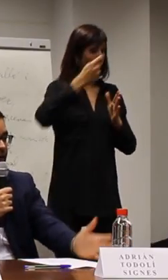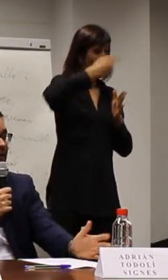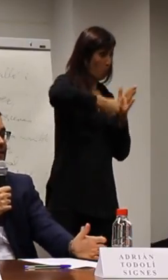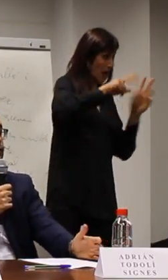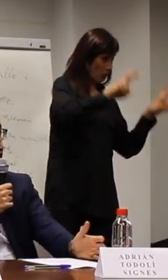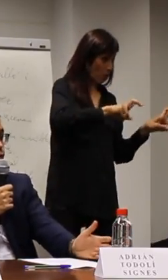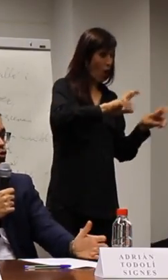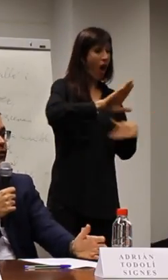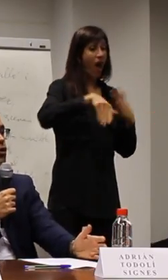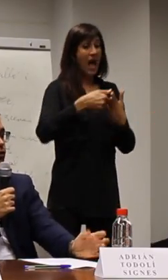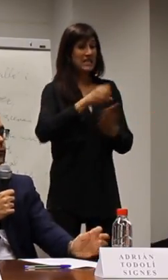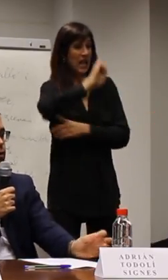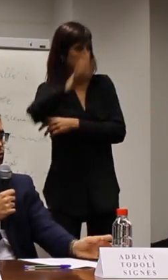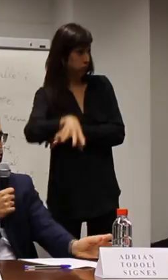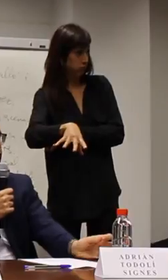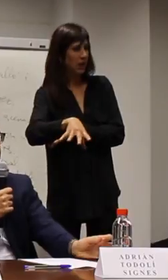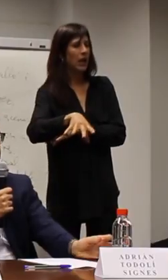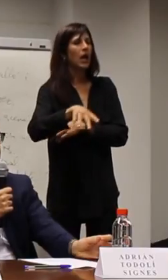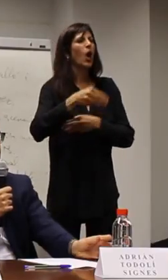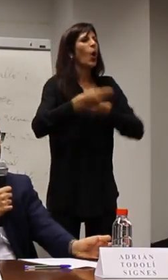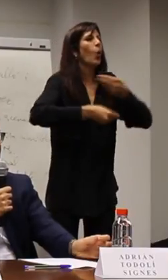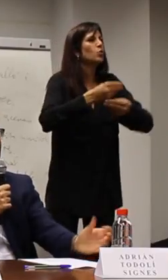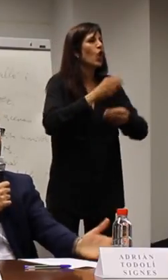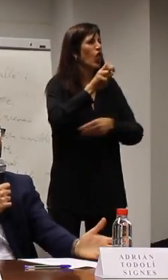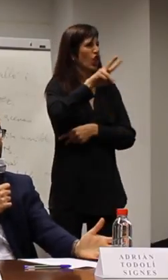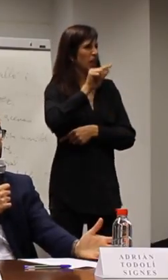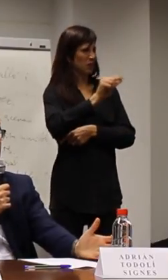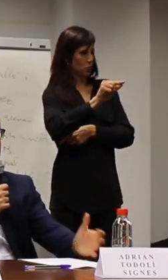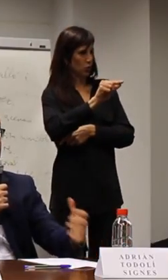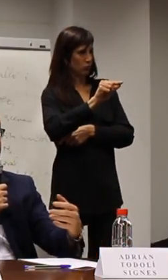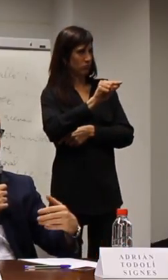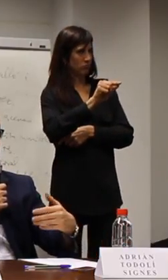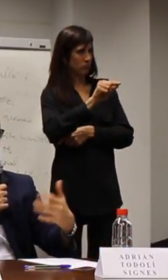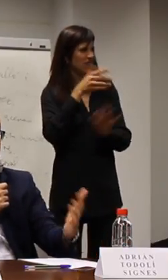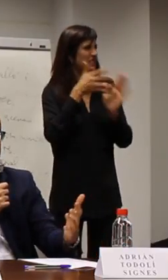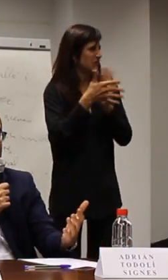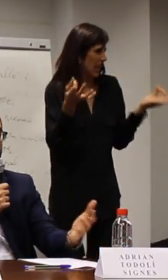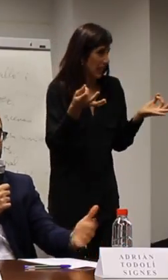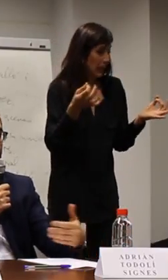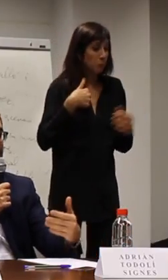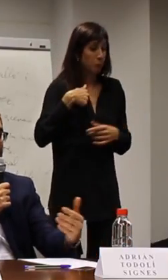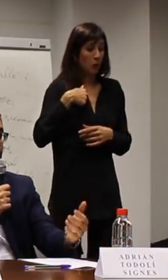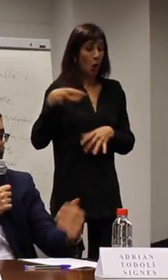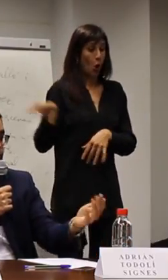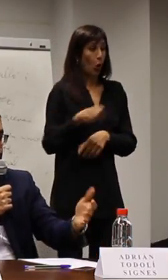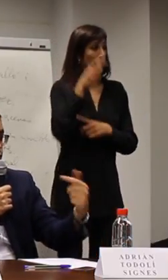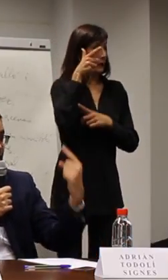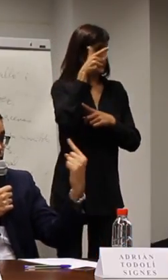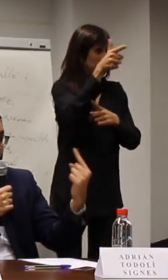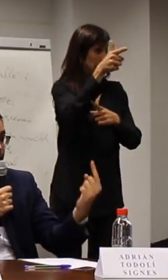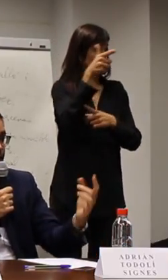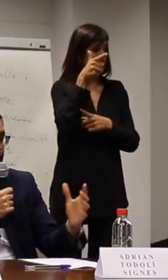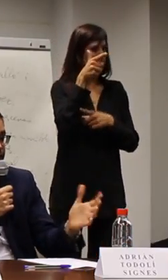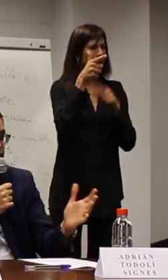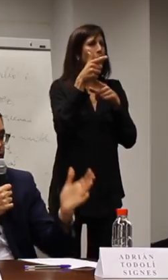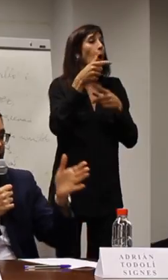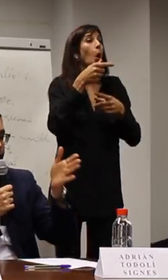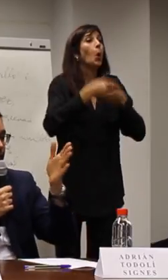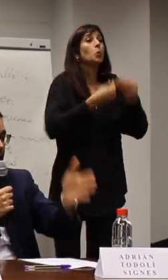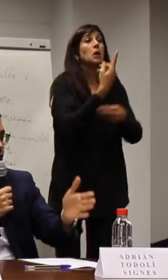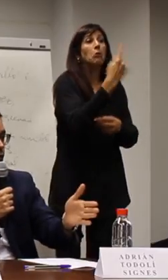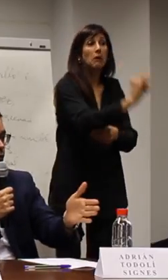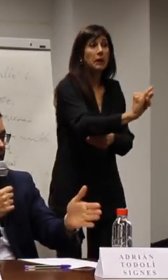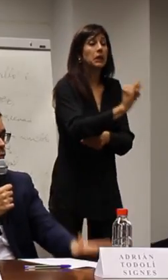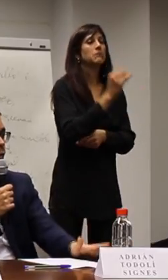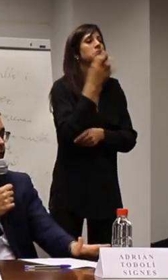se tira, tiene un uso de 12 minutos. ¿Qué quiere decir esto? Que cogemos un taladro y realmente pues, lo usamos una vez, ¿no? Necesitas un